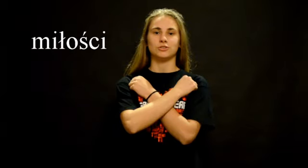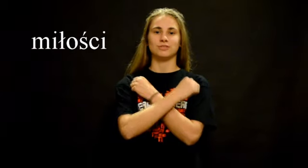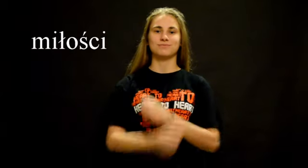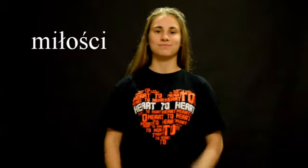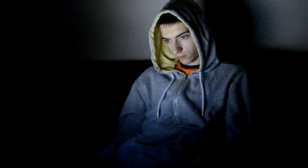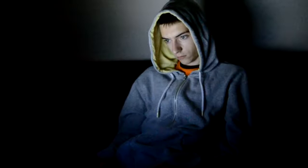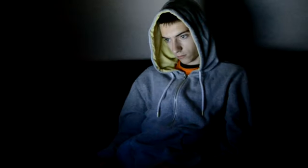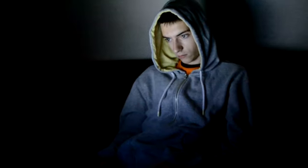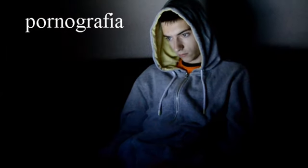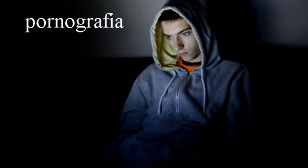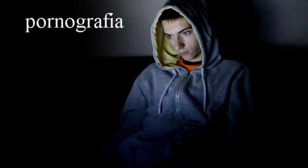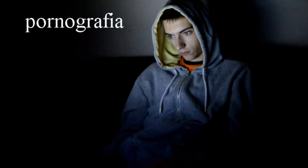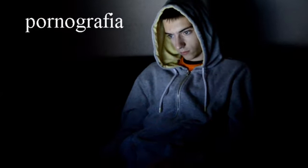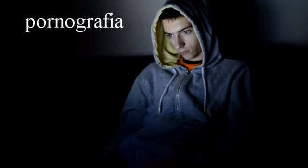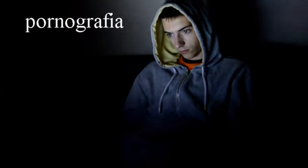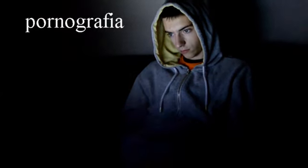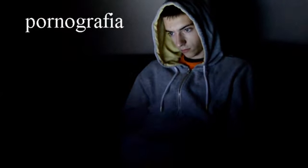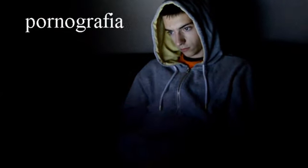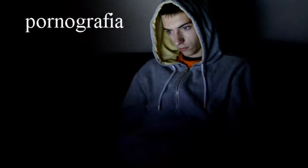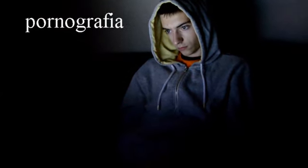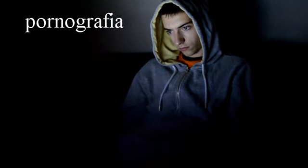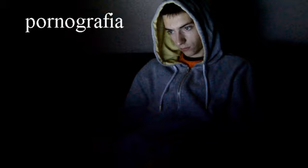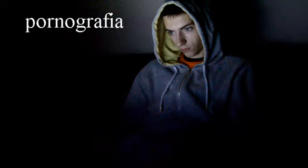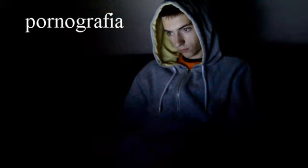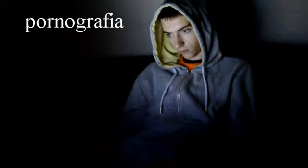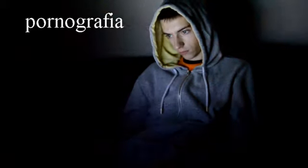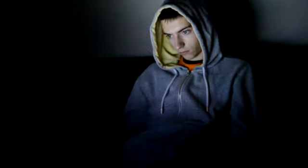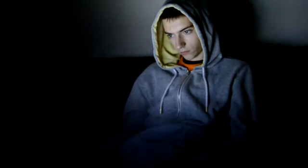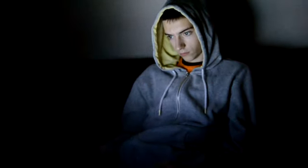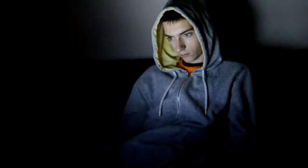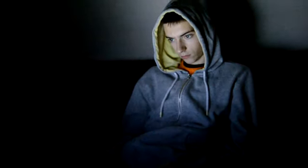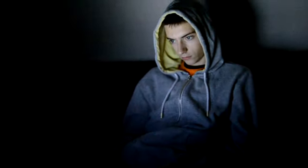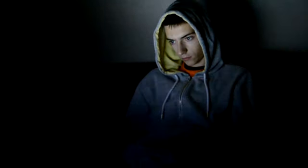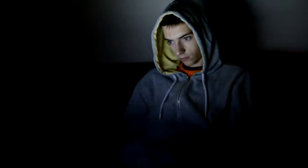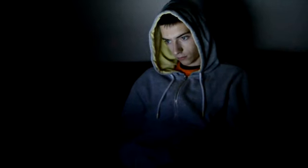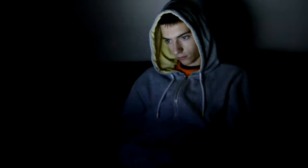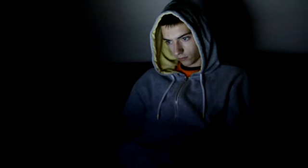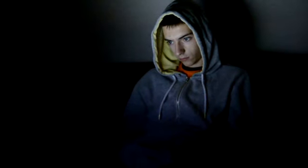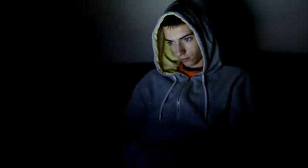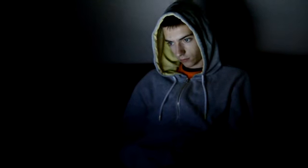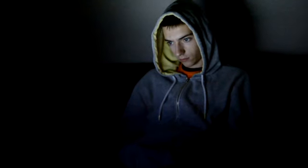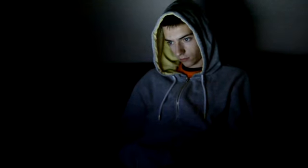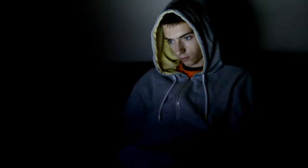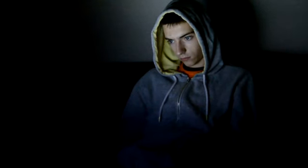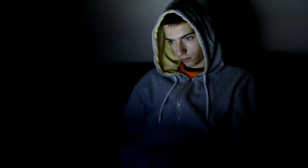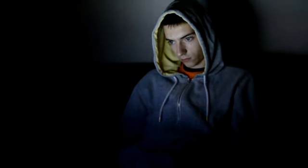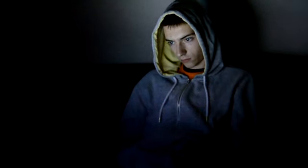głaz. Potrzebujemy siebie, ja, ty i każdy z nas. Bo posiadam serce, nie po to by tylko brać. Mam honor, wdaj się do gór,